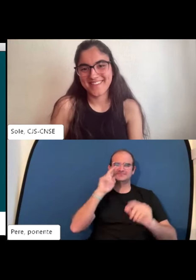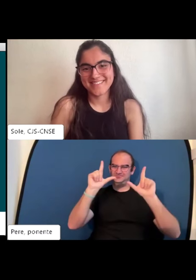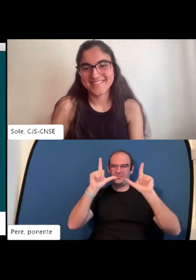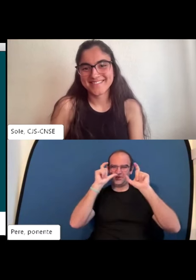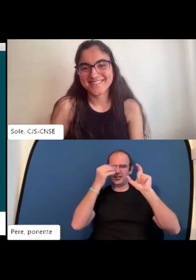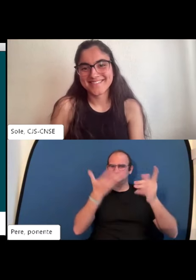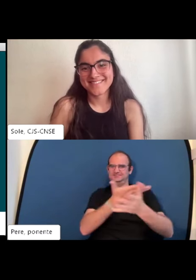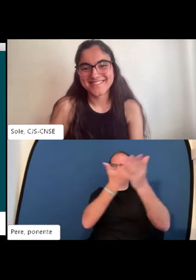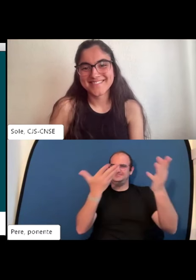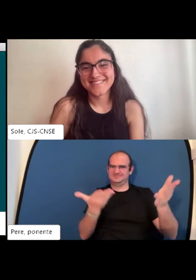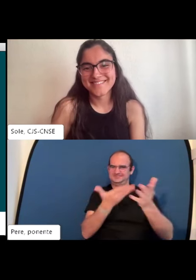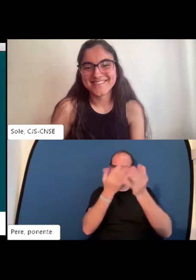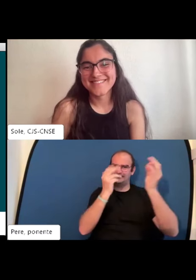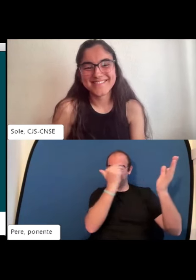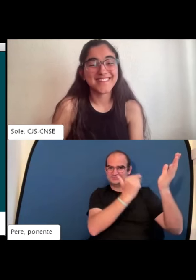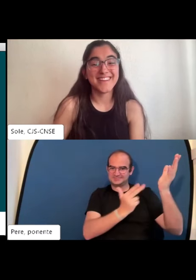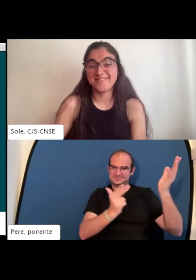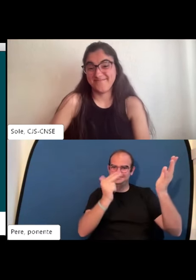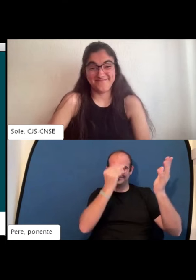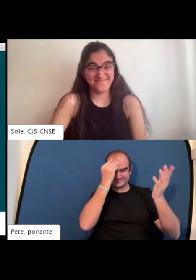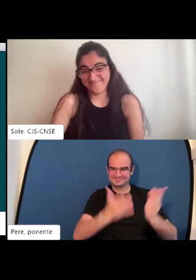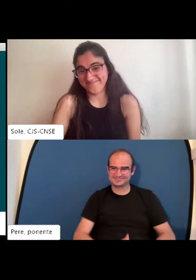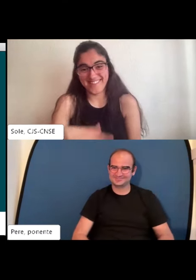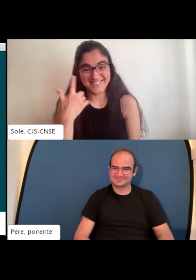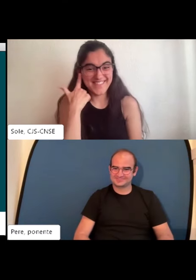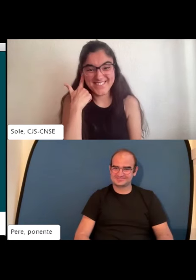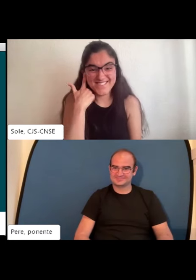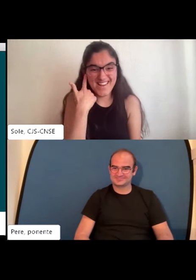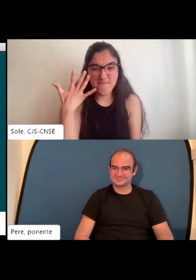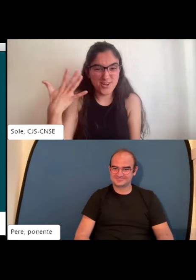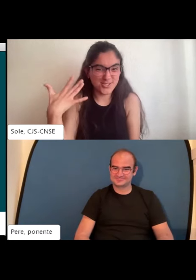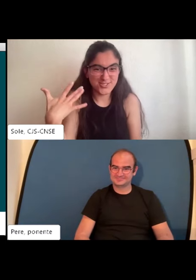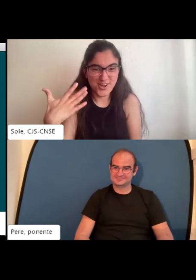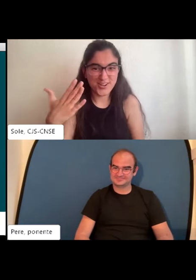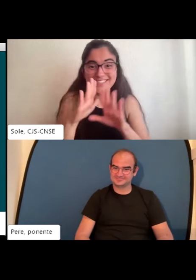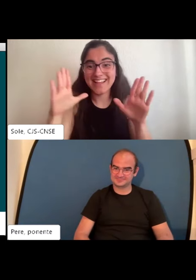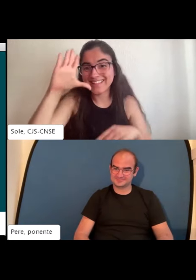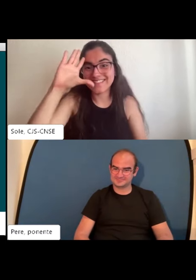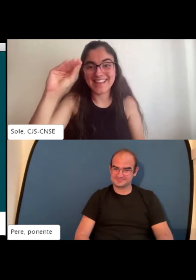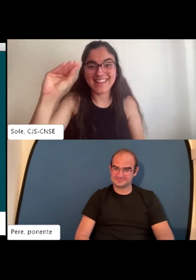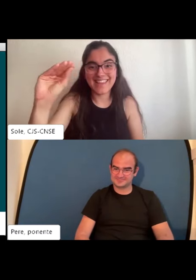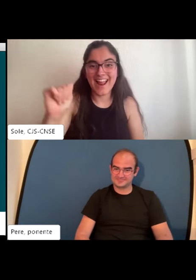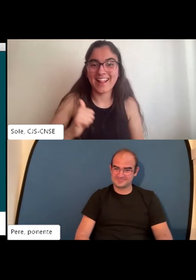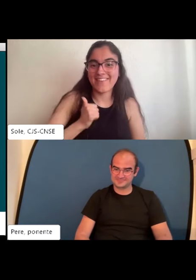perfecto muy bien muy Sole te quiero preguntar ves esta imagen ¿qué crees que es?